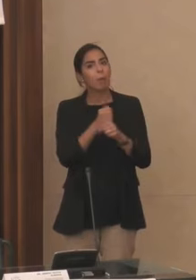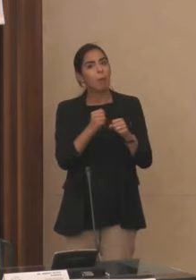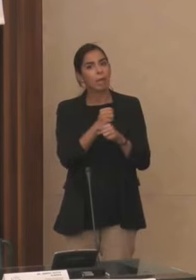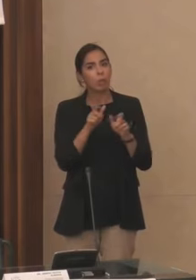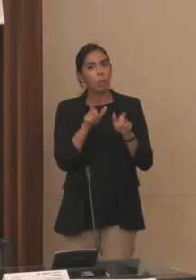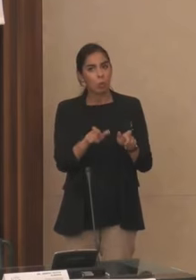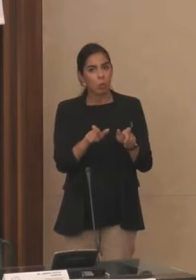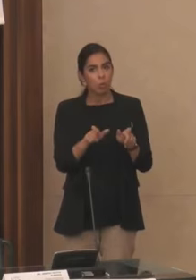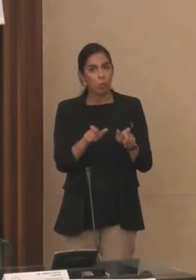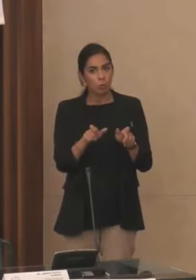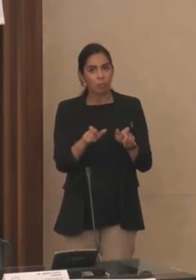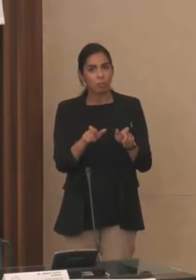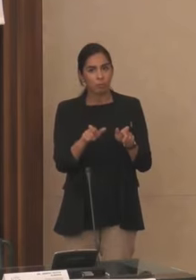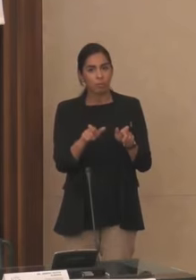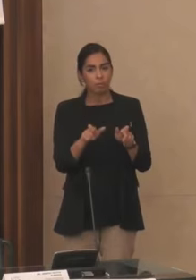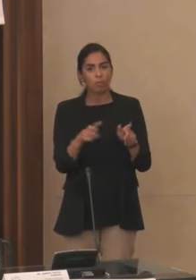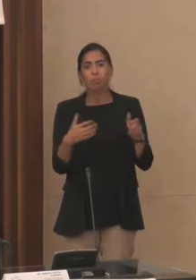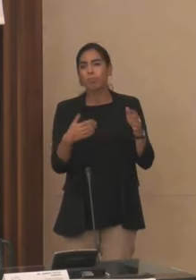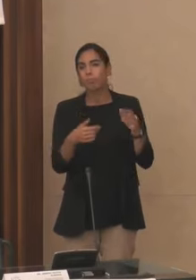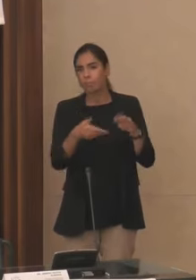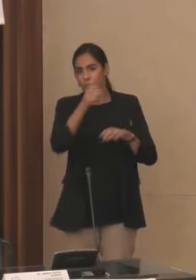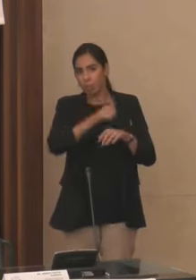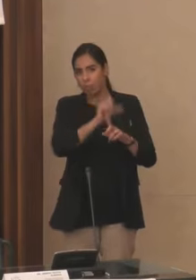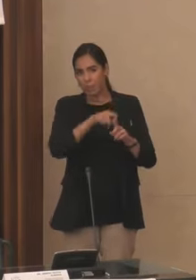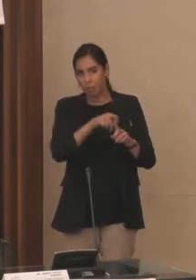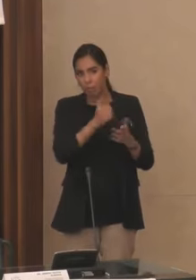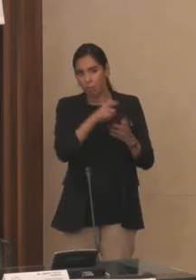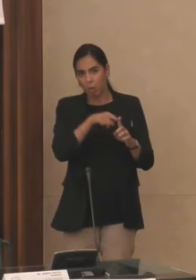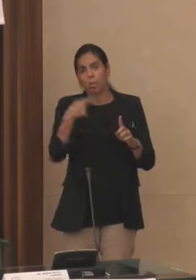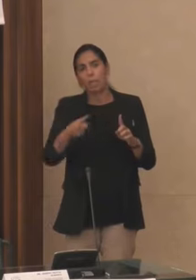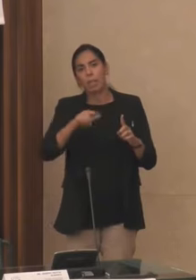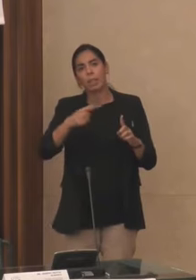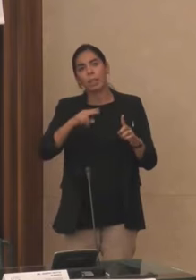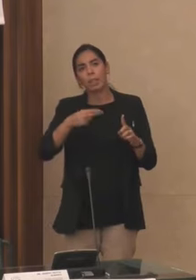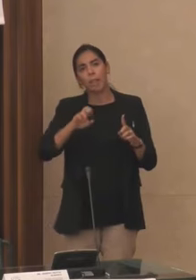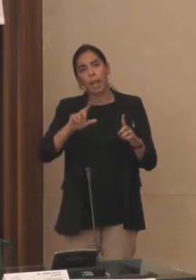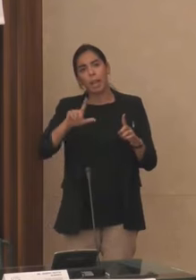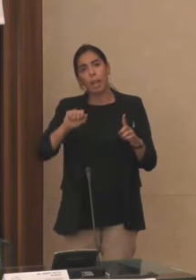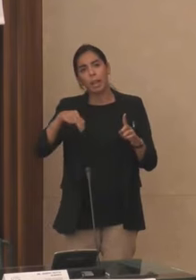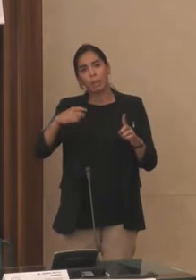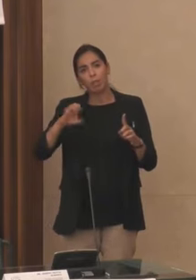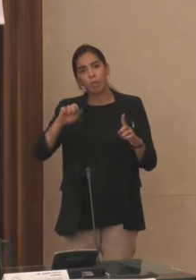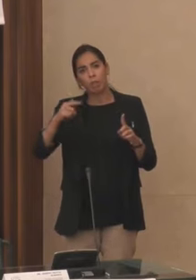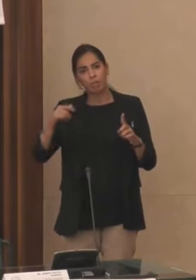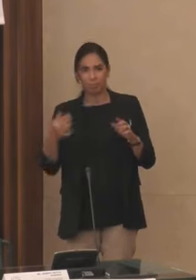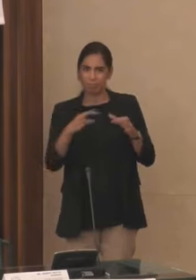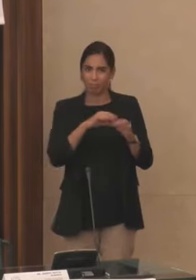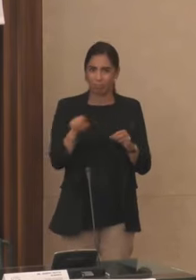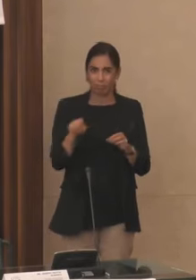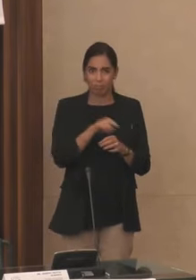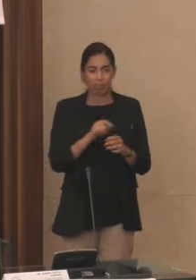alla rivista inglese The Lancet. Le evidenze dello studio, a proposito di cure